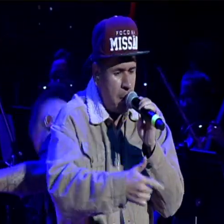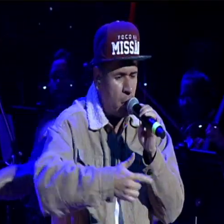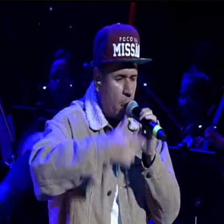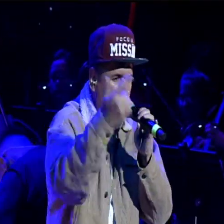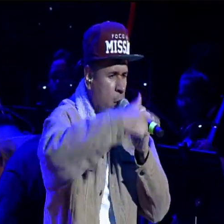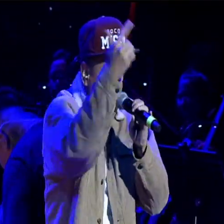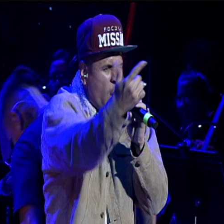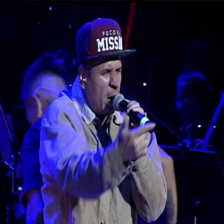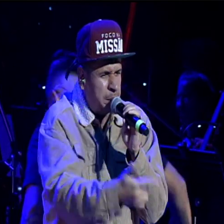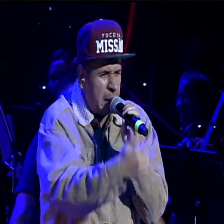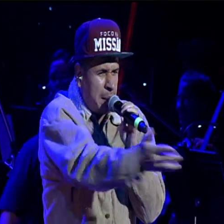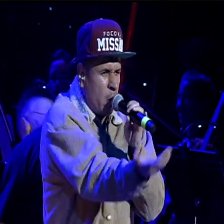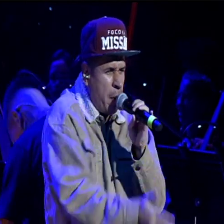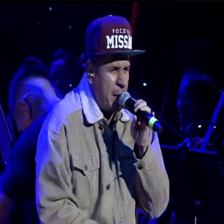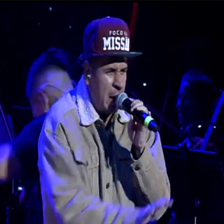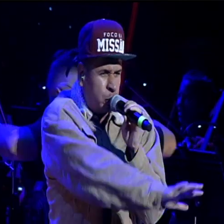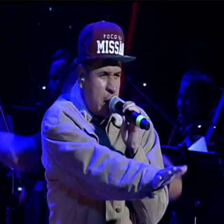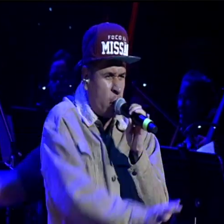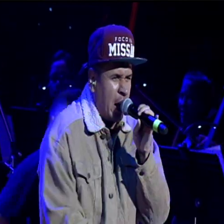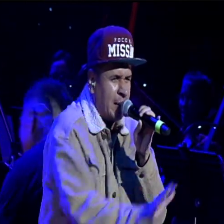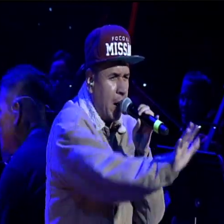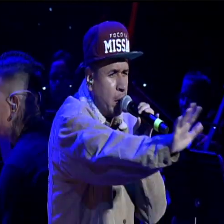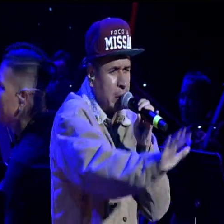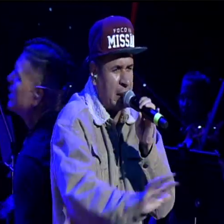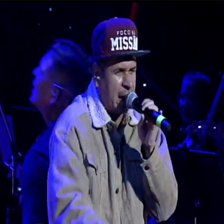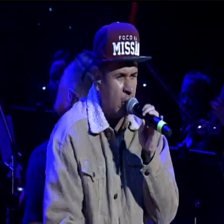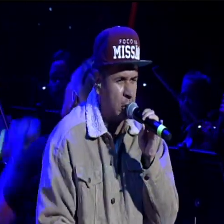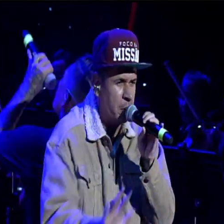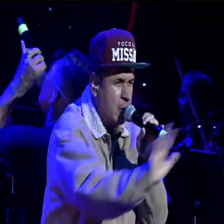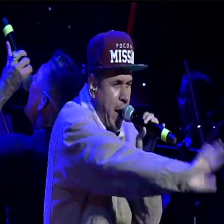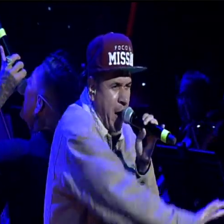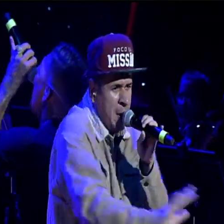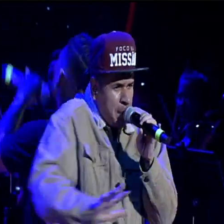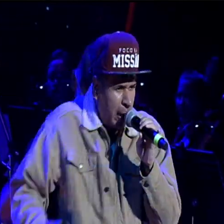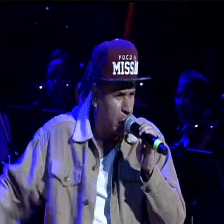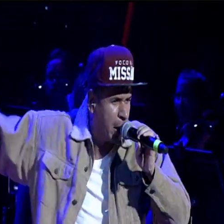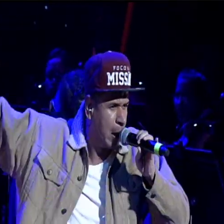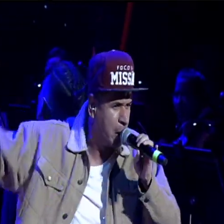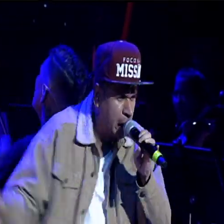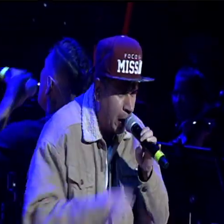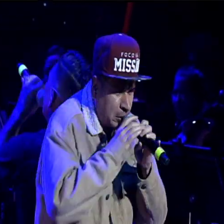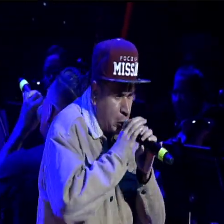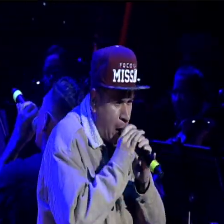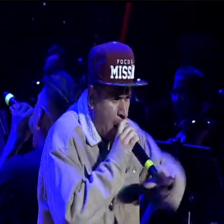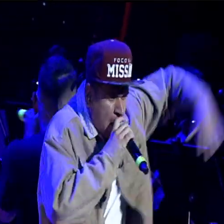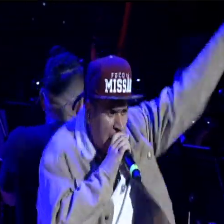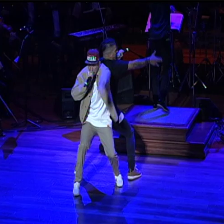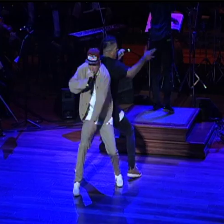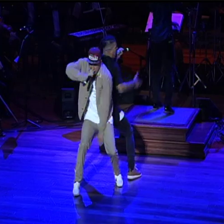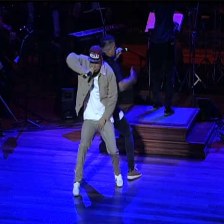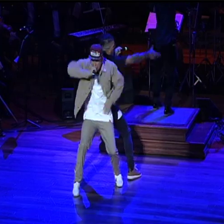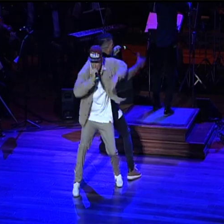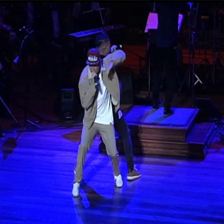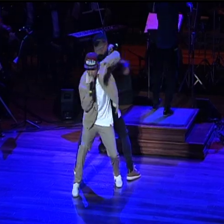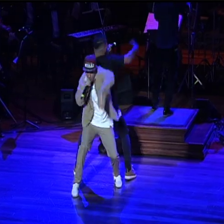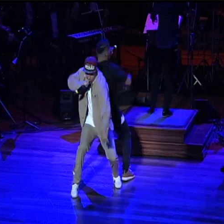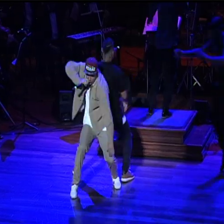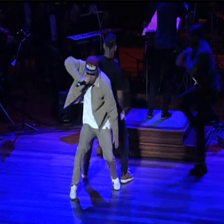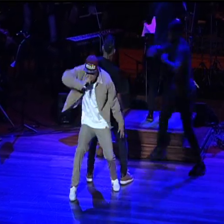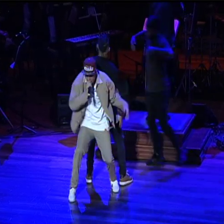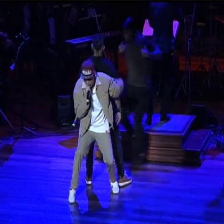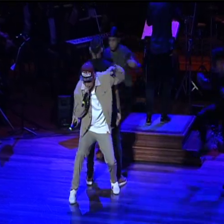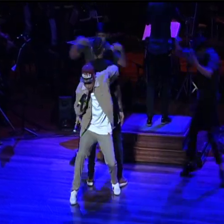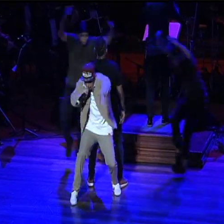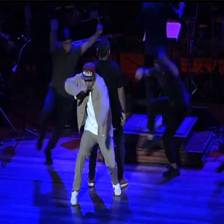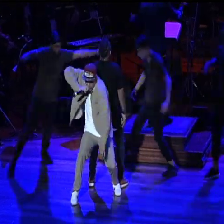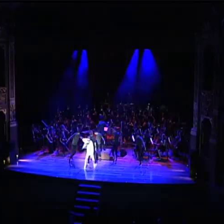tienen, cambiamos de dueño, nos despertamos, nos venden el sueño, que la tierra no es nuestra, que no somos nada, para robarle y venderle más cara. Así no voy, así no voy, así no